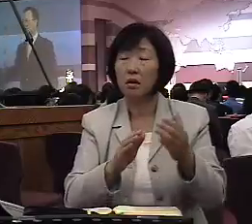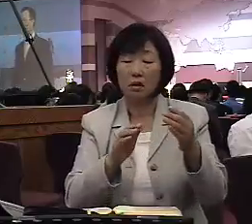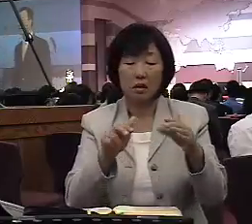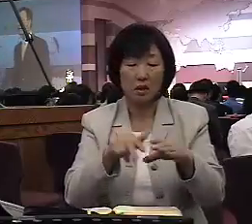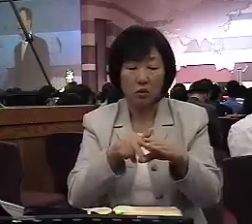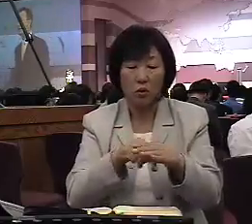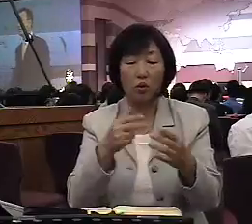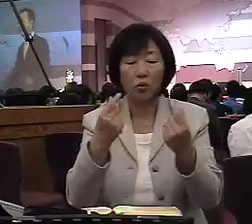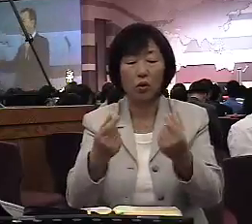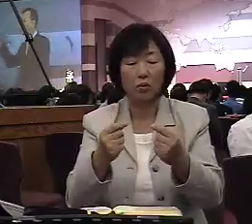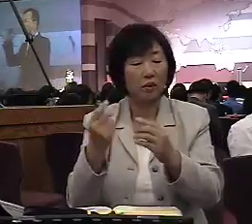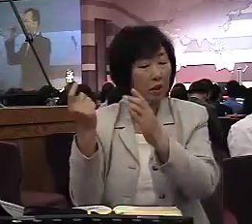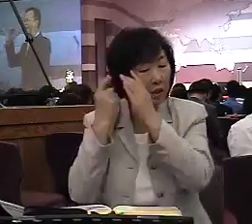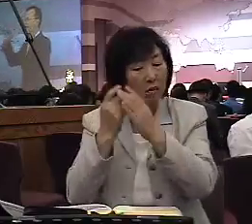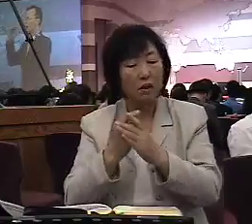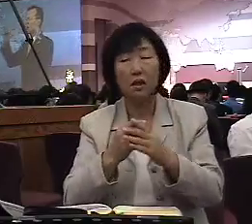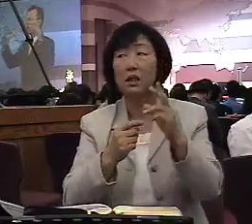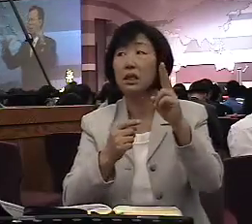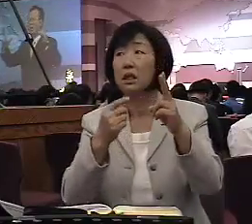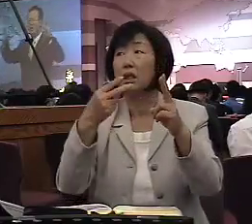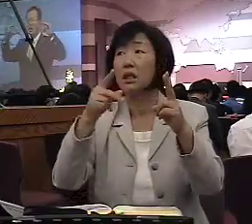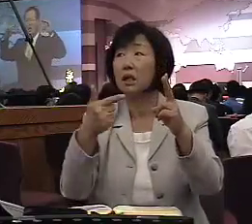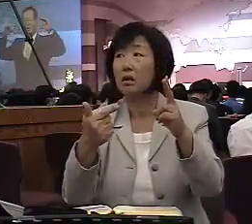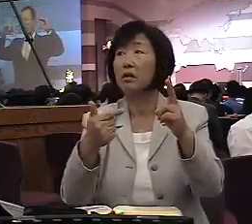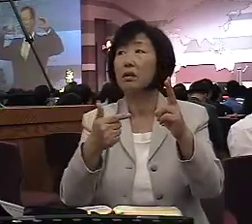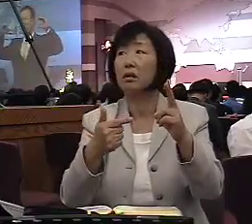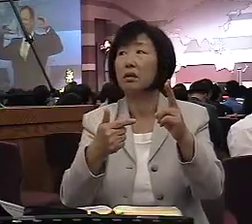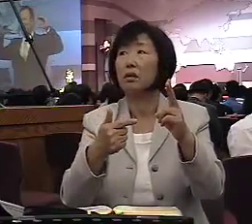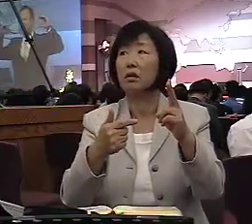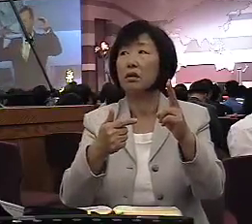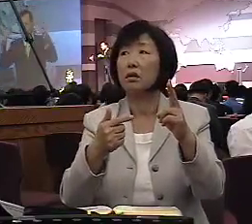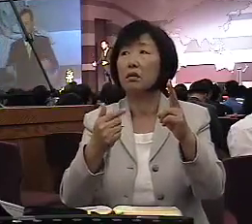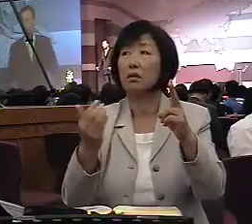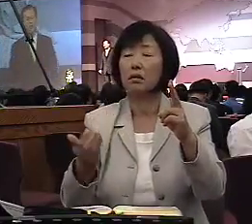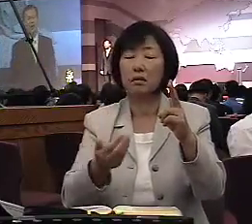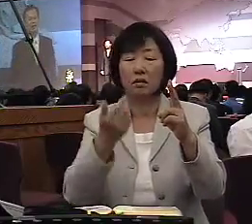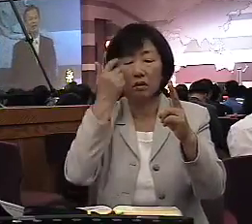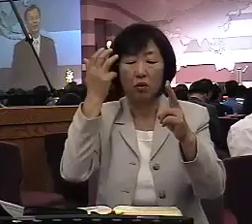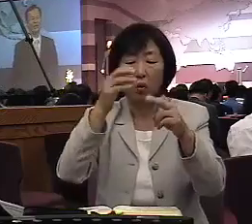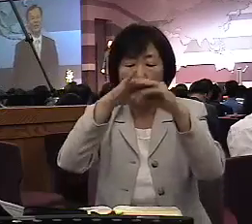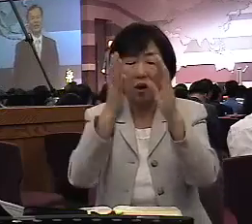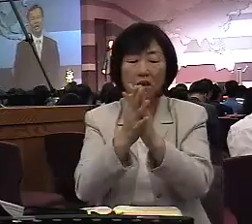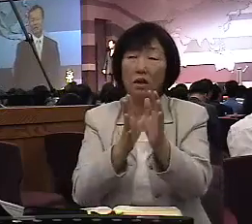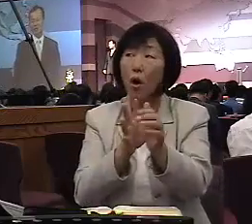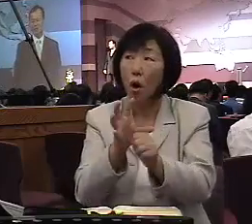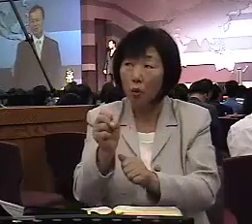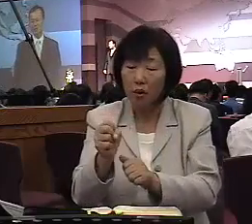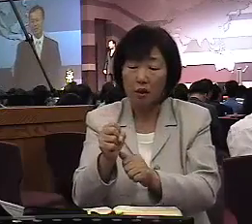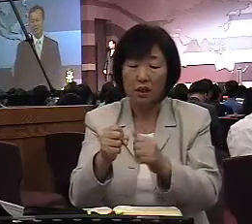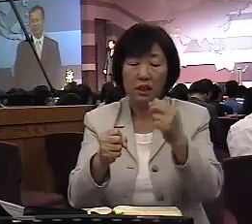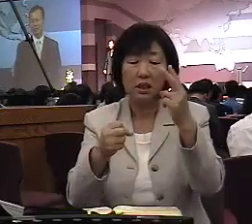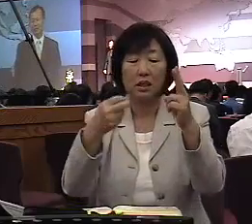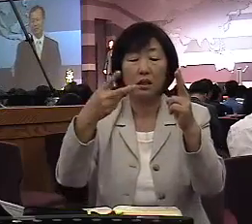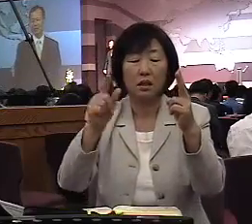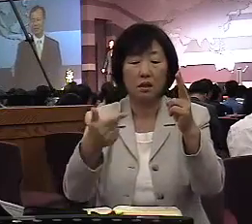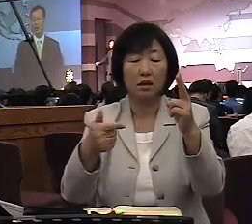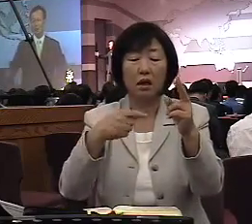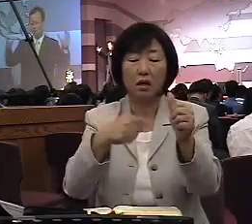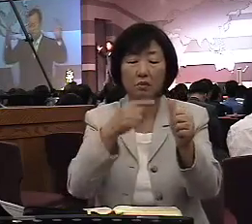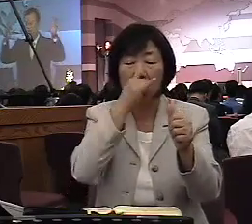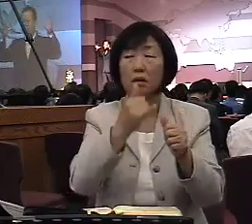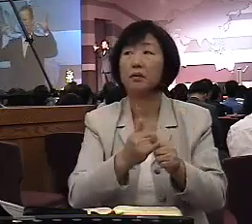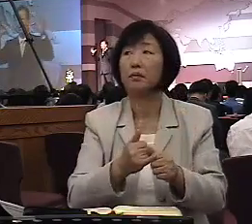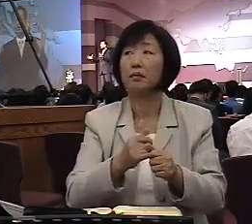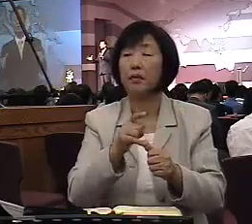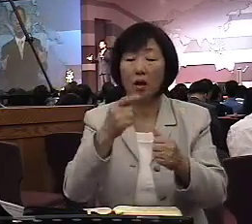기독교처럼 들리지만 이단 요소로 우리의 영혼을 완전히 휩쓸려고 하는 이단의 가르침이 있습니다.